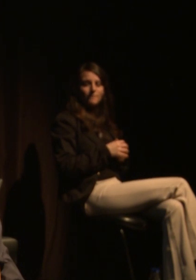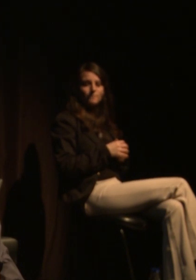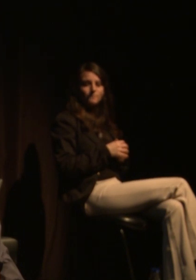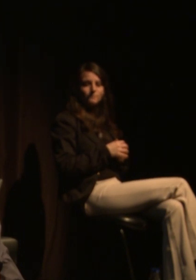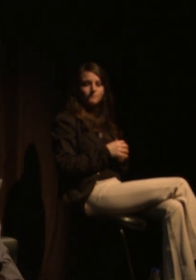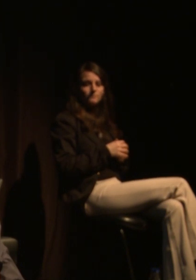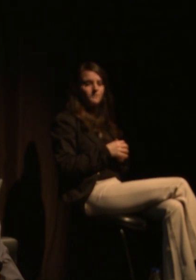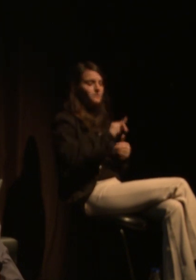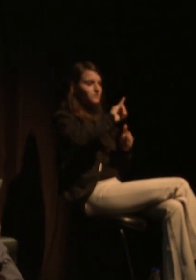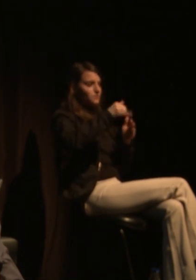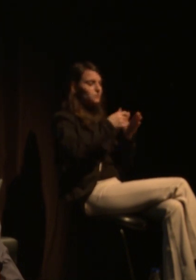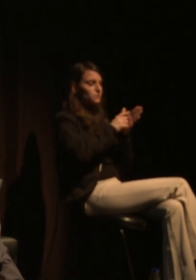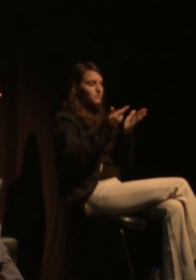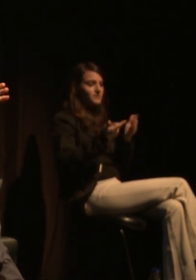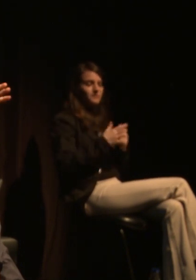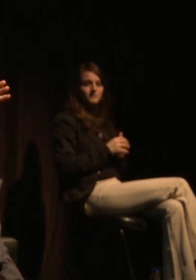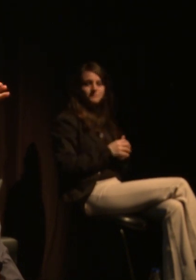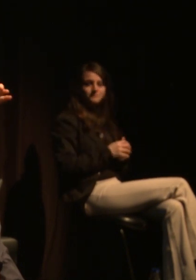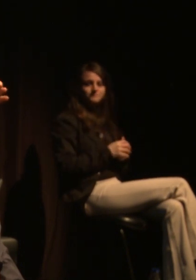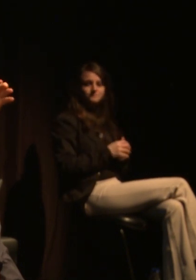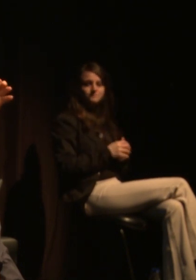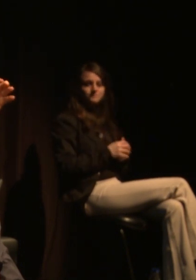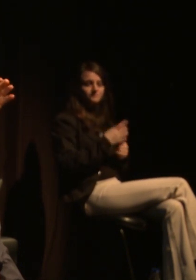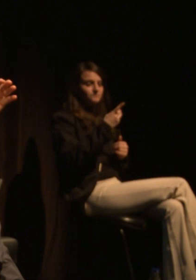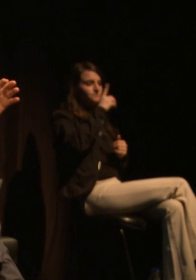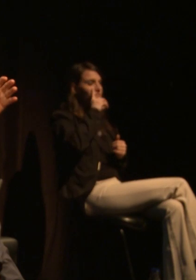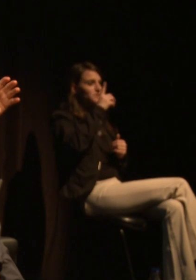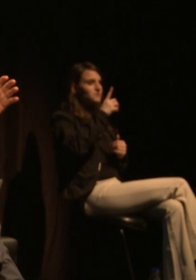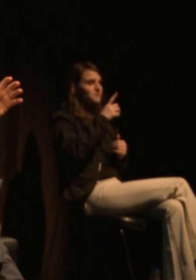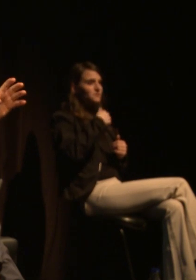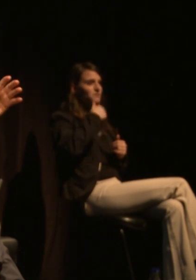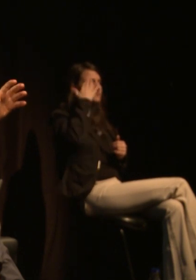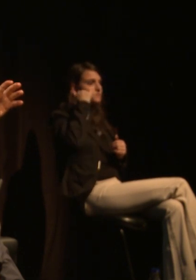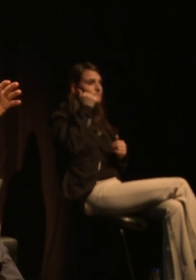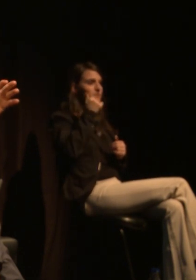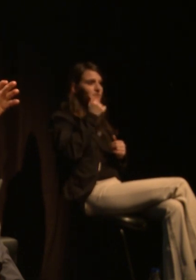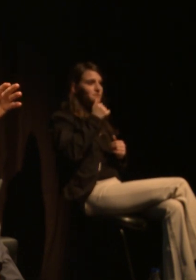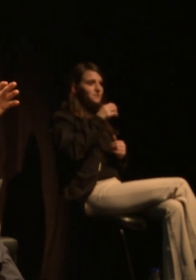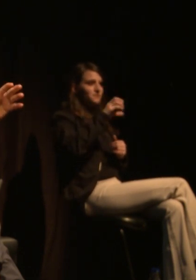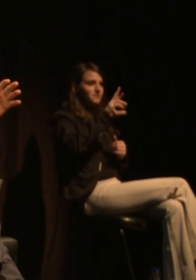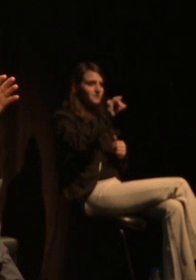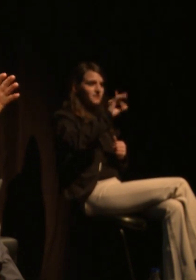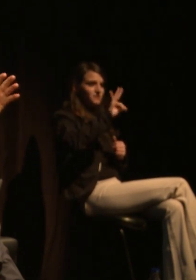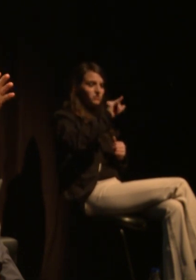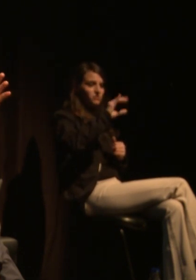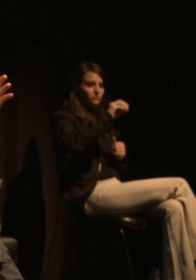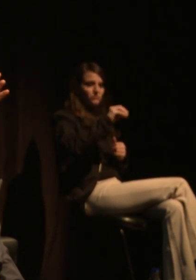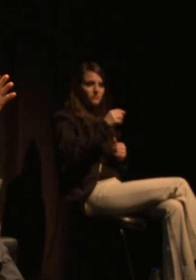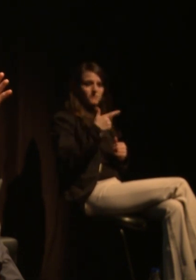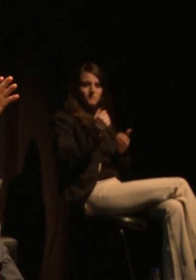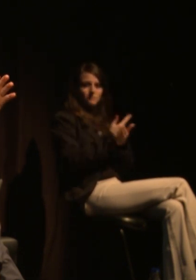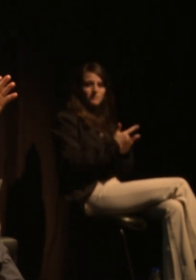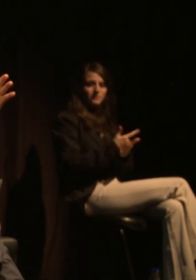aí, o jornalismo. Um dia eu soube que o crítico de cinema não pagava cinema porque tinha